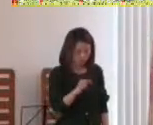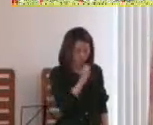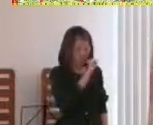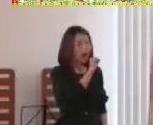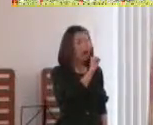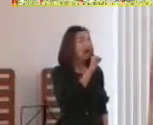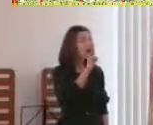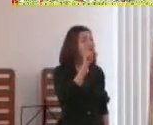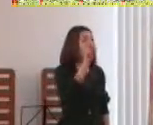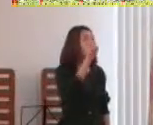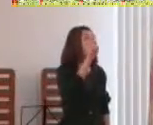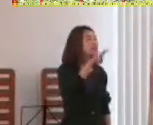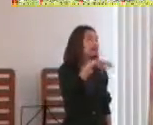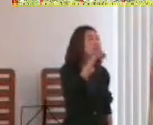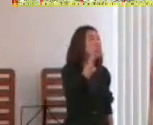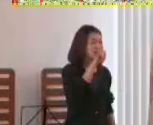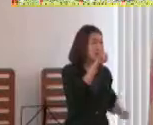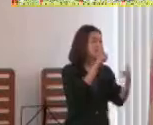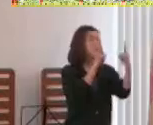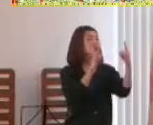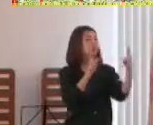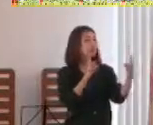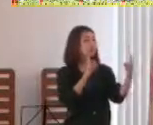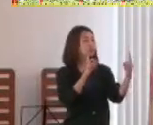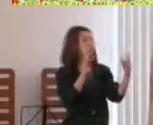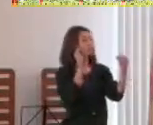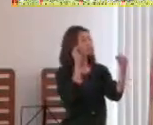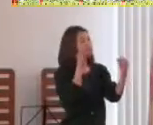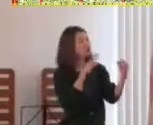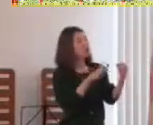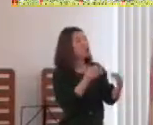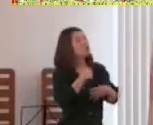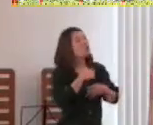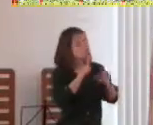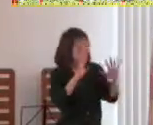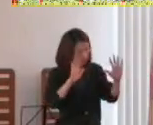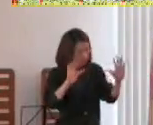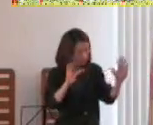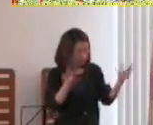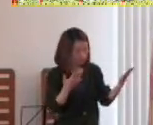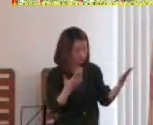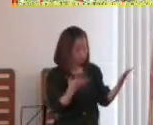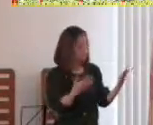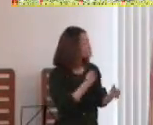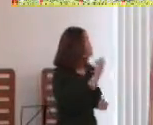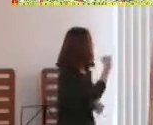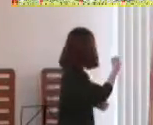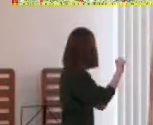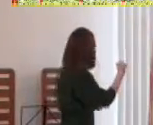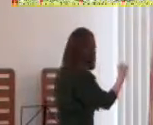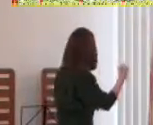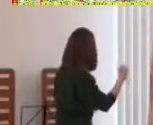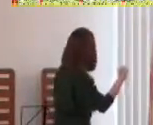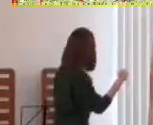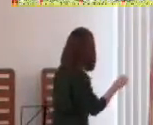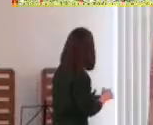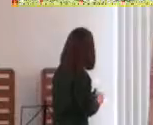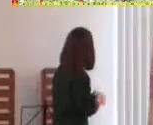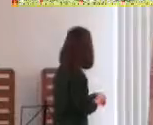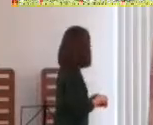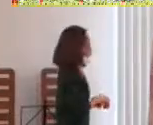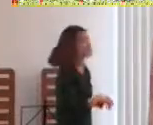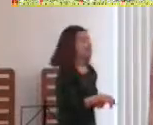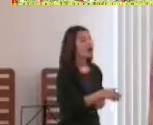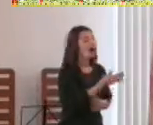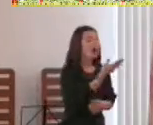する天使のお告げですね。天使は言った、恐れることはない、ザカリア、あなたの願いは聞